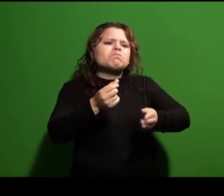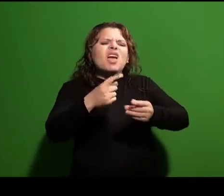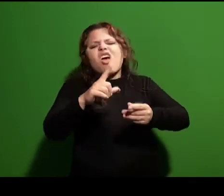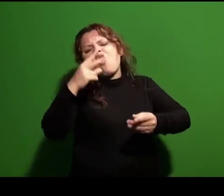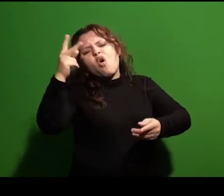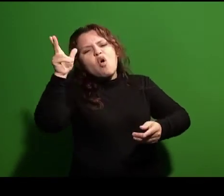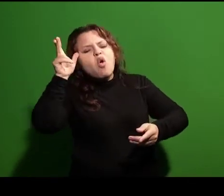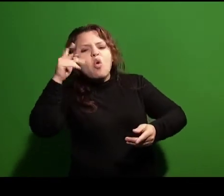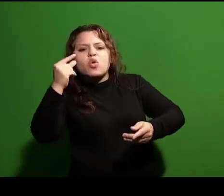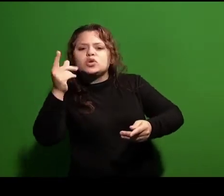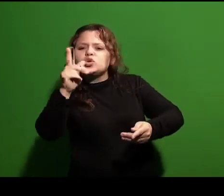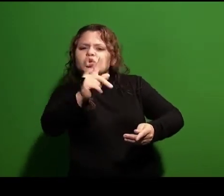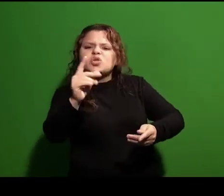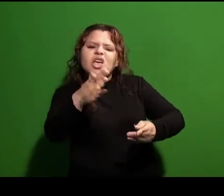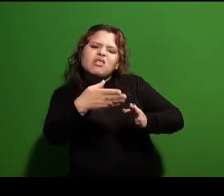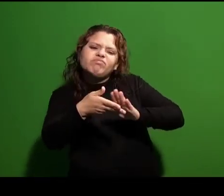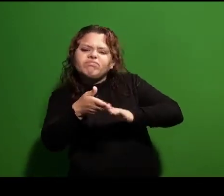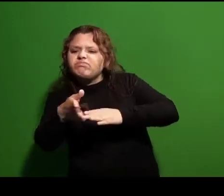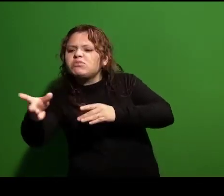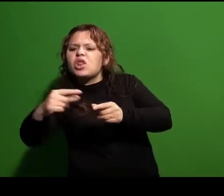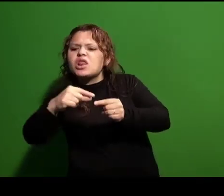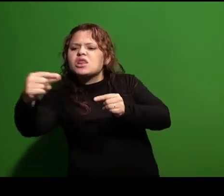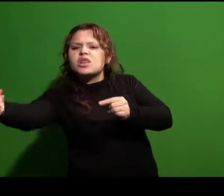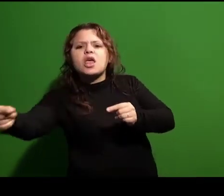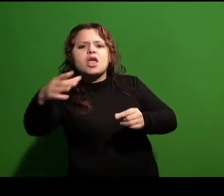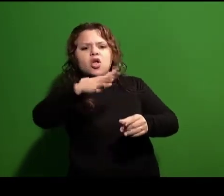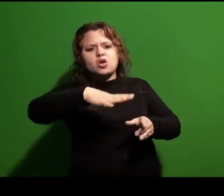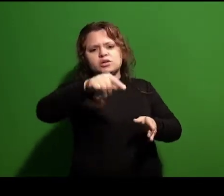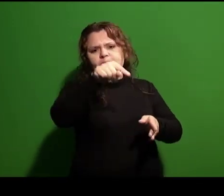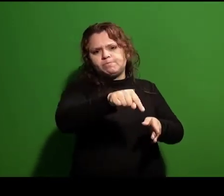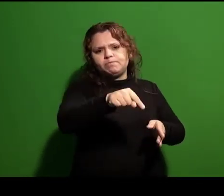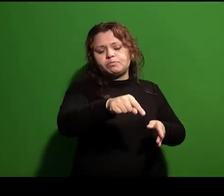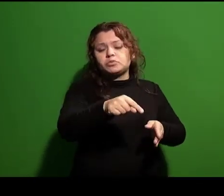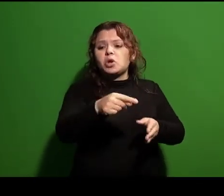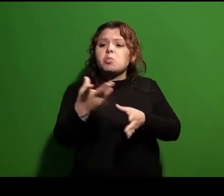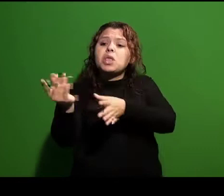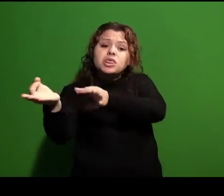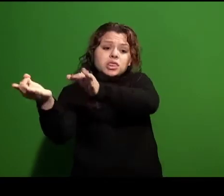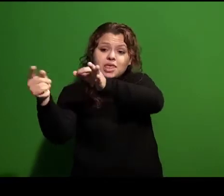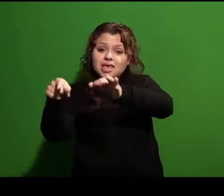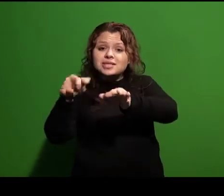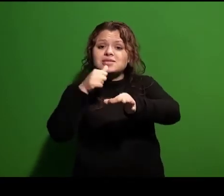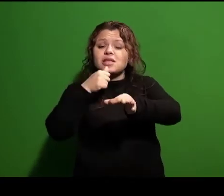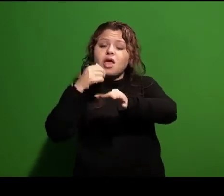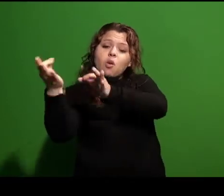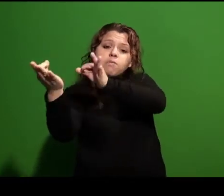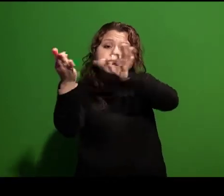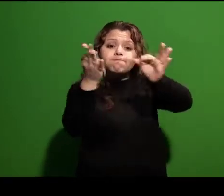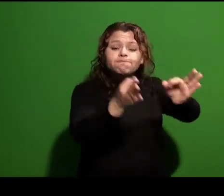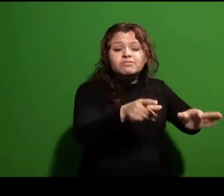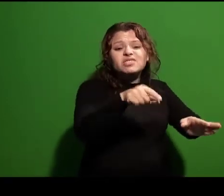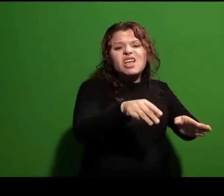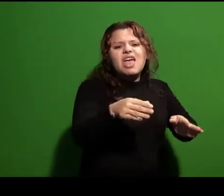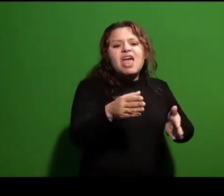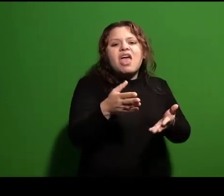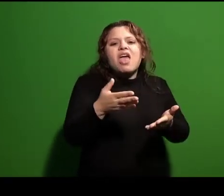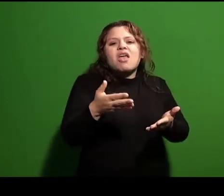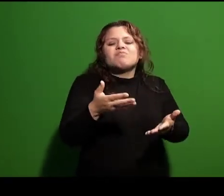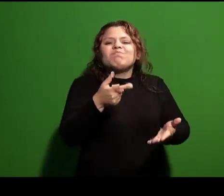manantial termal a unos 8 kilómetros de la ciudad. Cuando llegaba a la Odisea, estaba